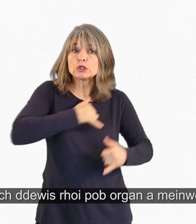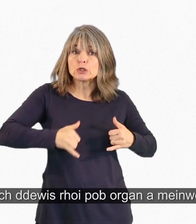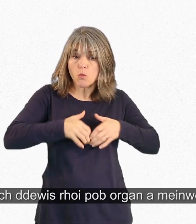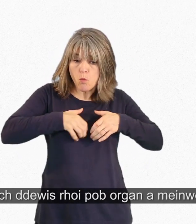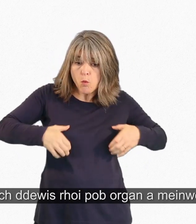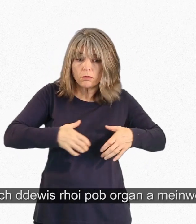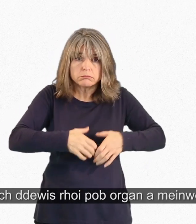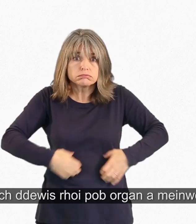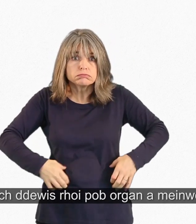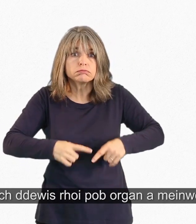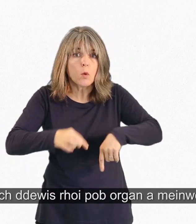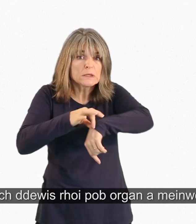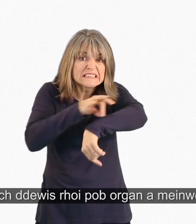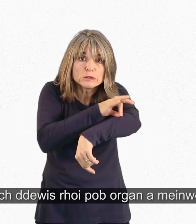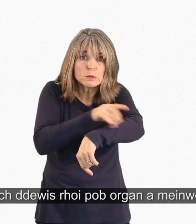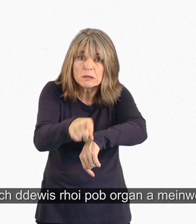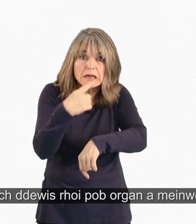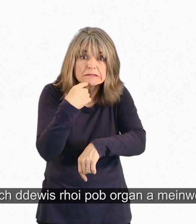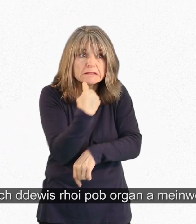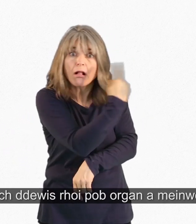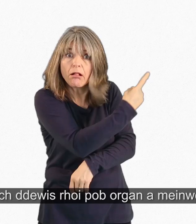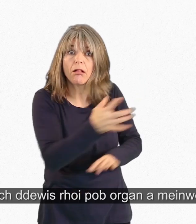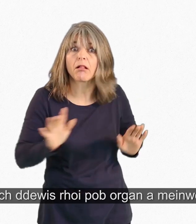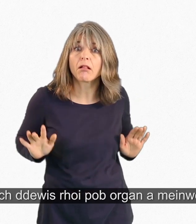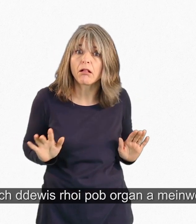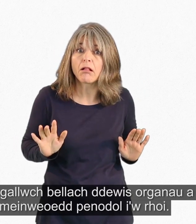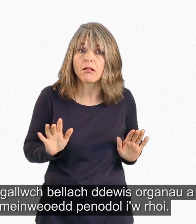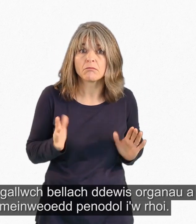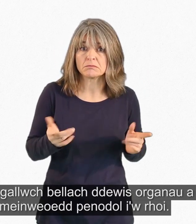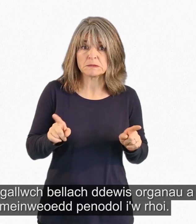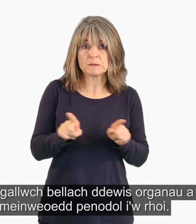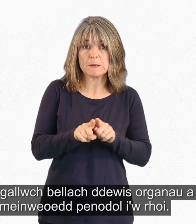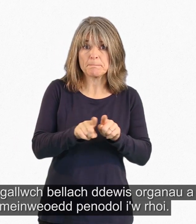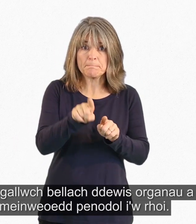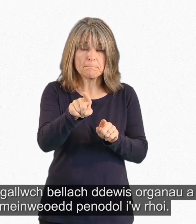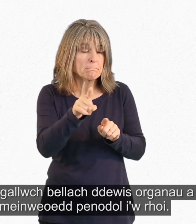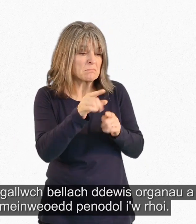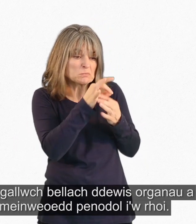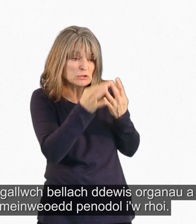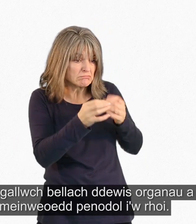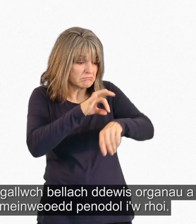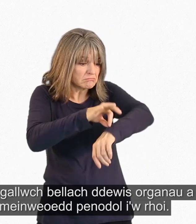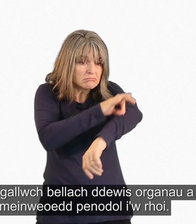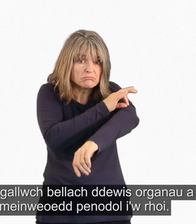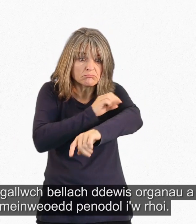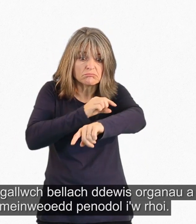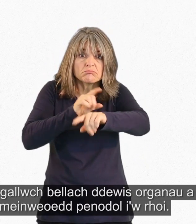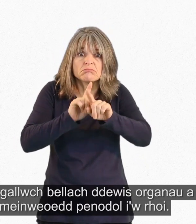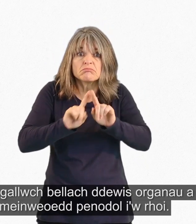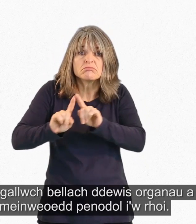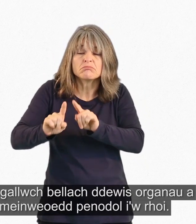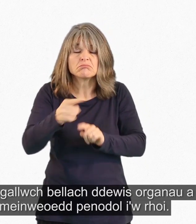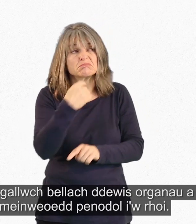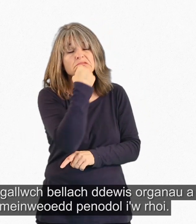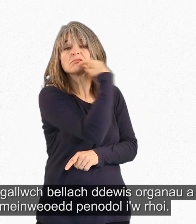ddewis rhoi pob organau mewnwyr. Neu gallwch bellach ddewis organau a mewnwyoedd penodol i'w rhoi.